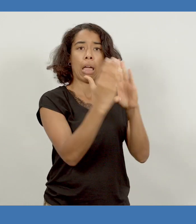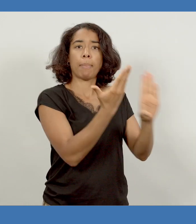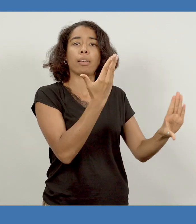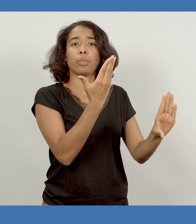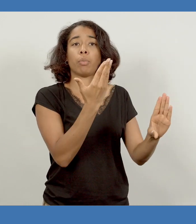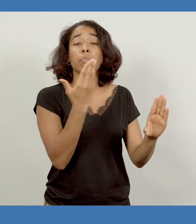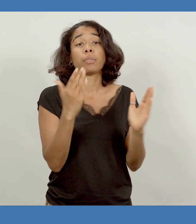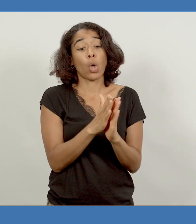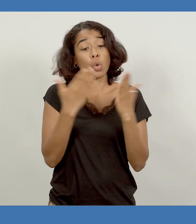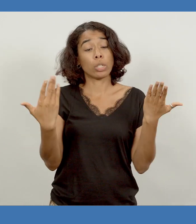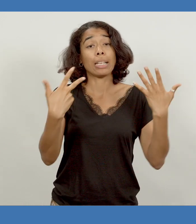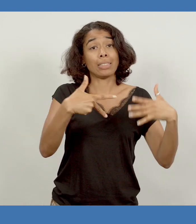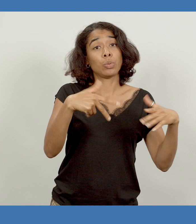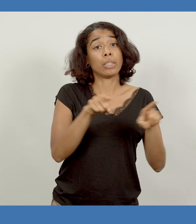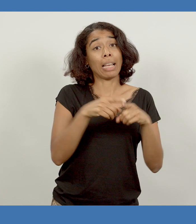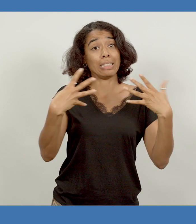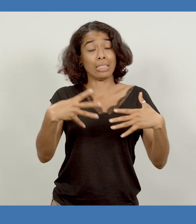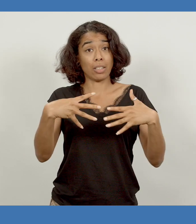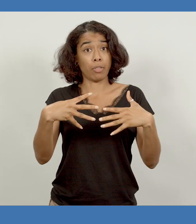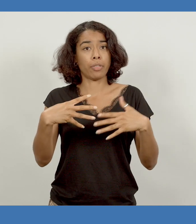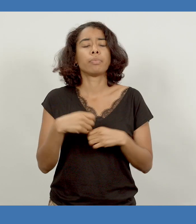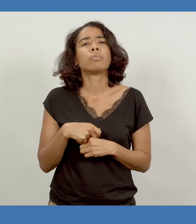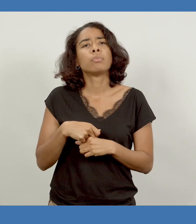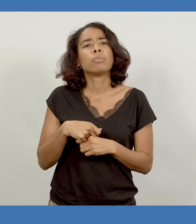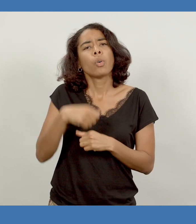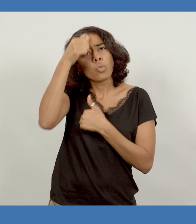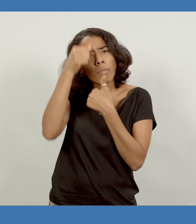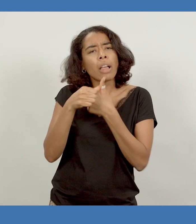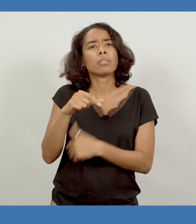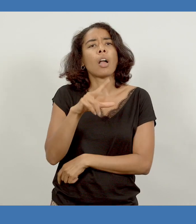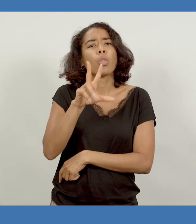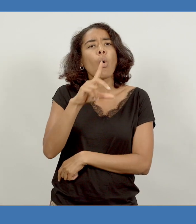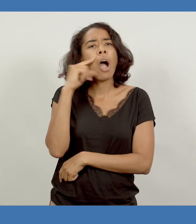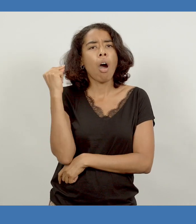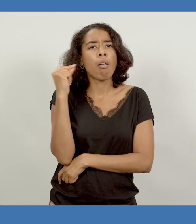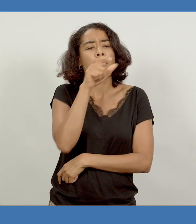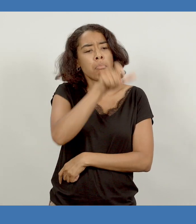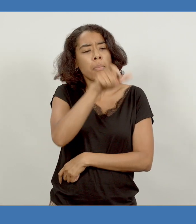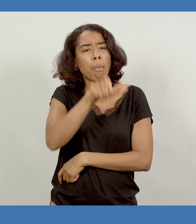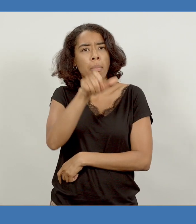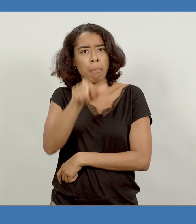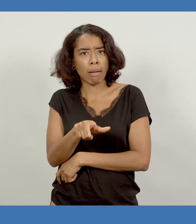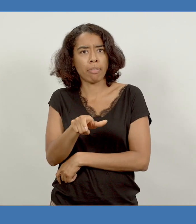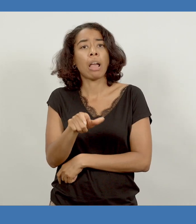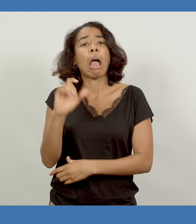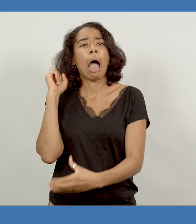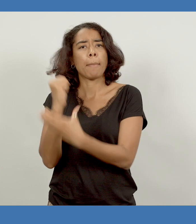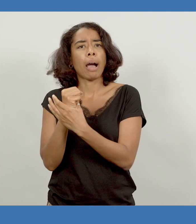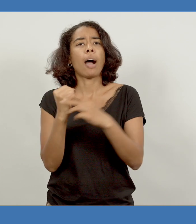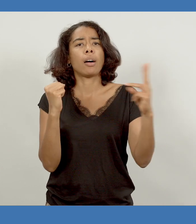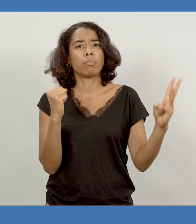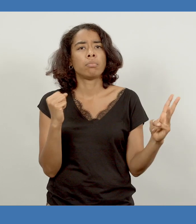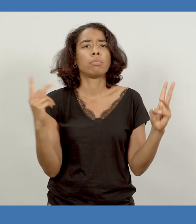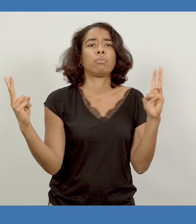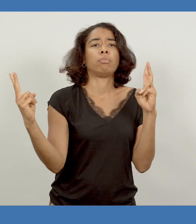vous Genèse 18 et 19. Voyez ces trois messagers qui s'approchent d'Abraham. Regardez comment ils